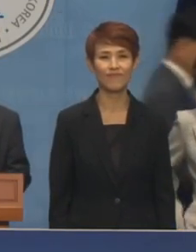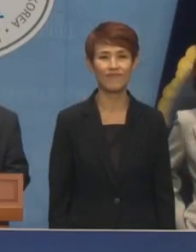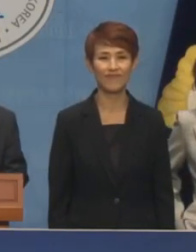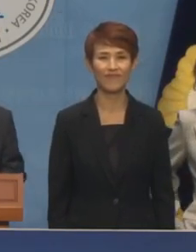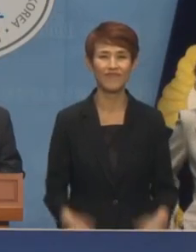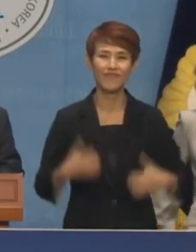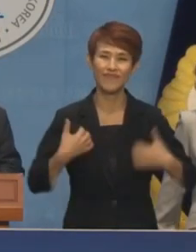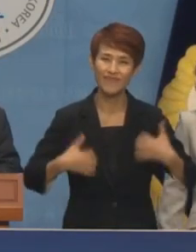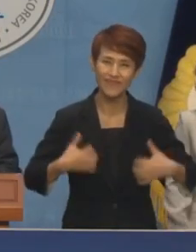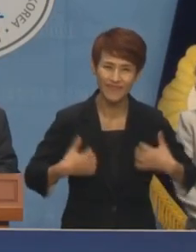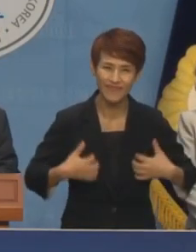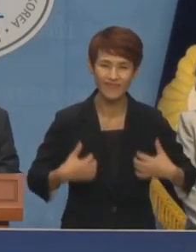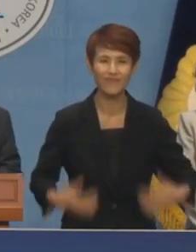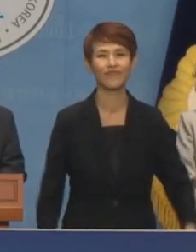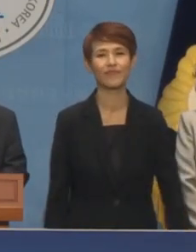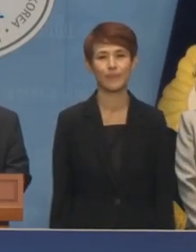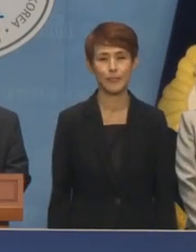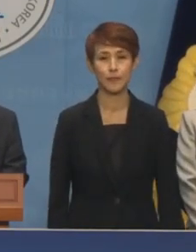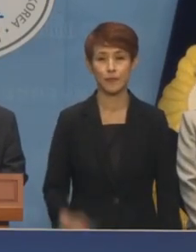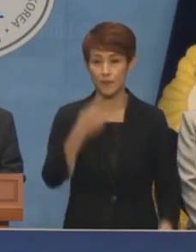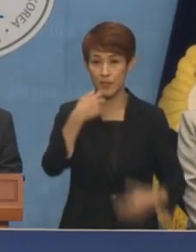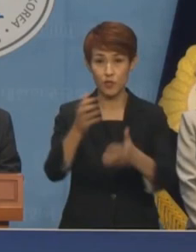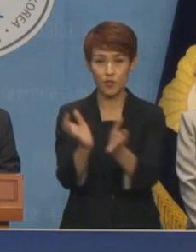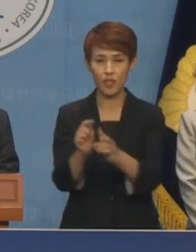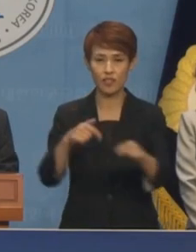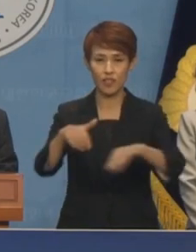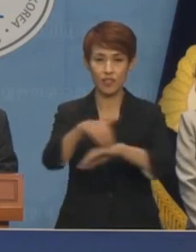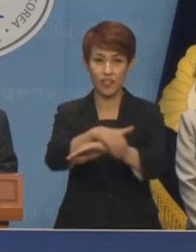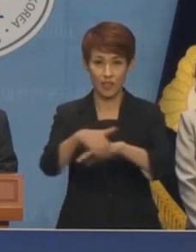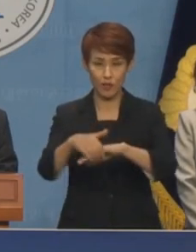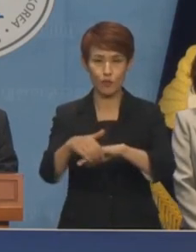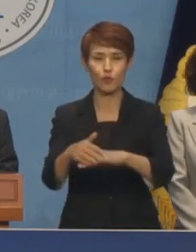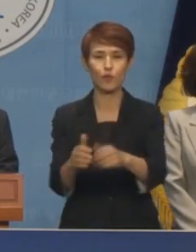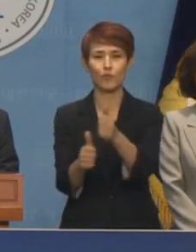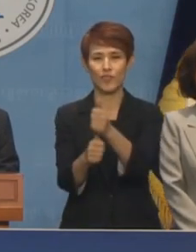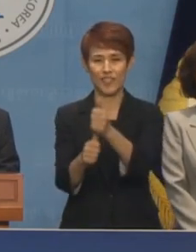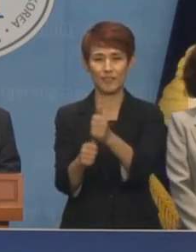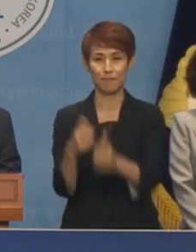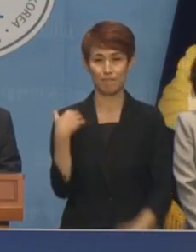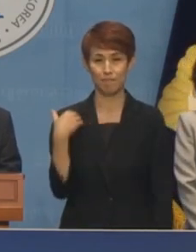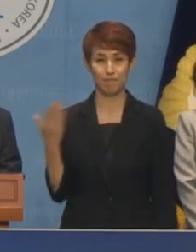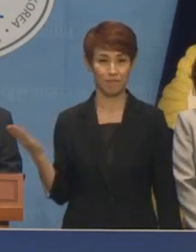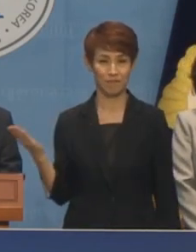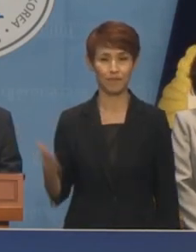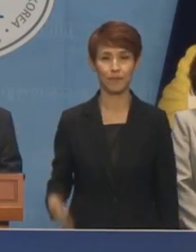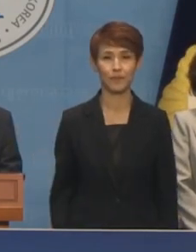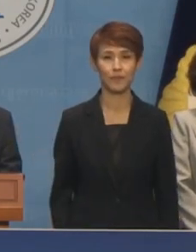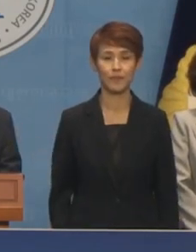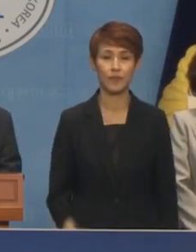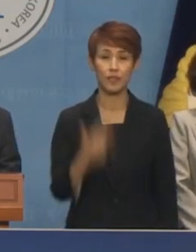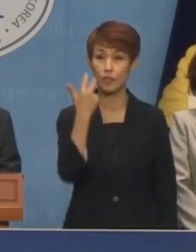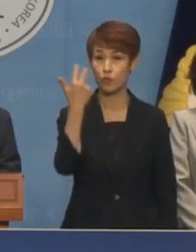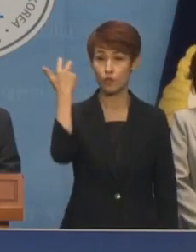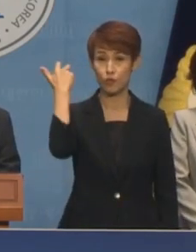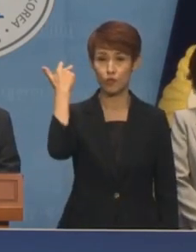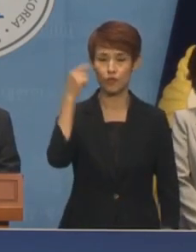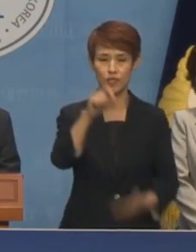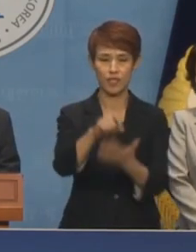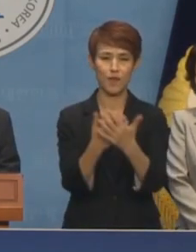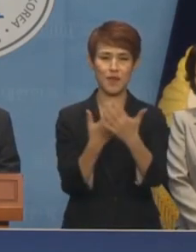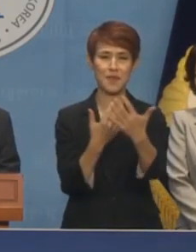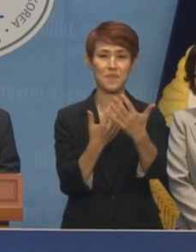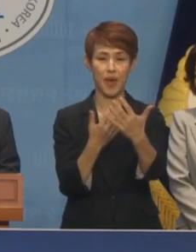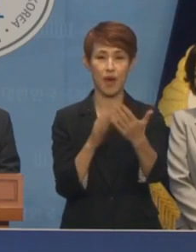네, 반갑습니다. 민주당 정책위 수석부의장 민병덕입니다. 지난주 기자회견 이후에